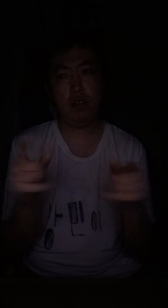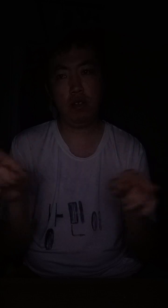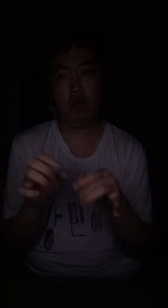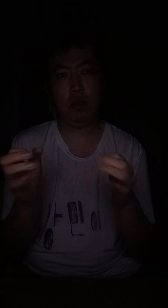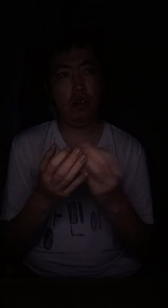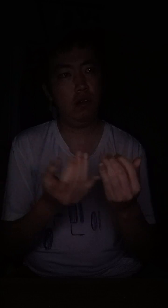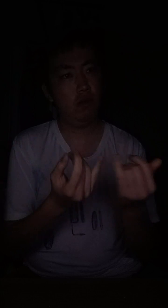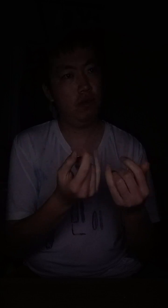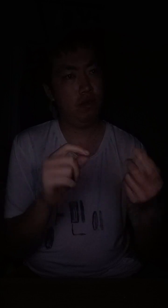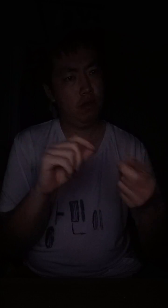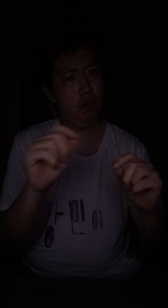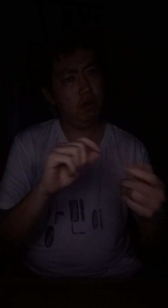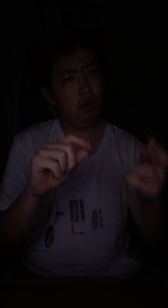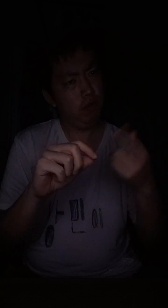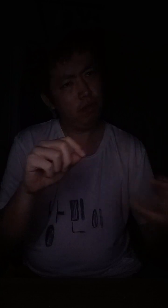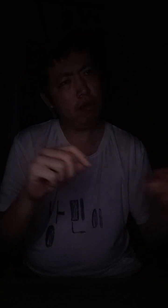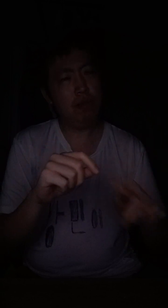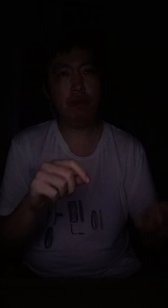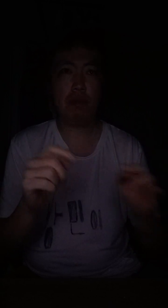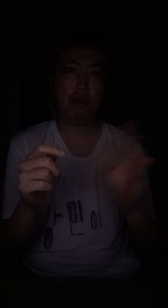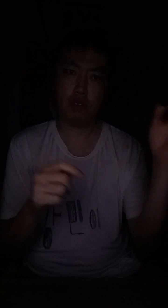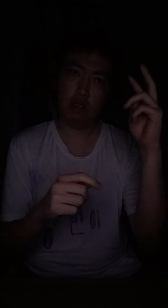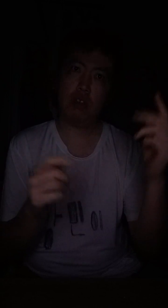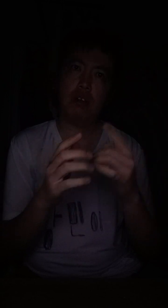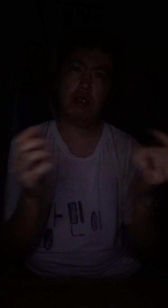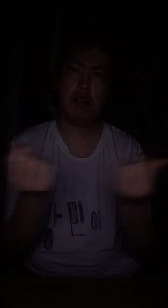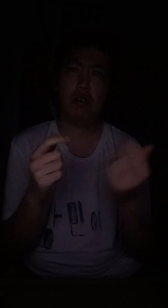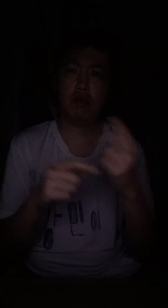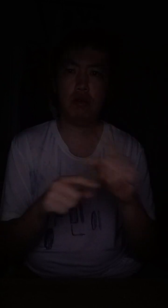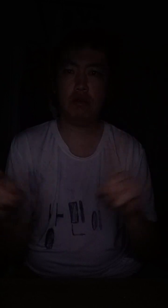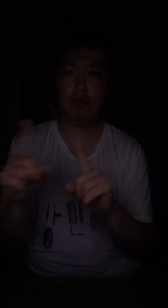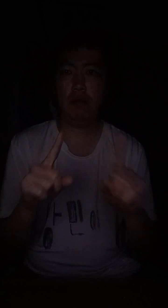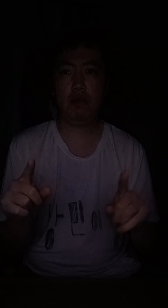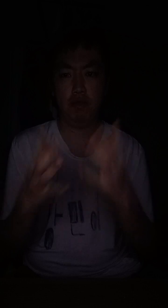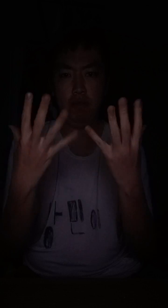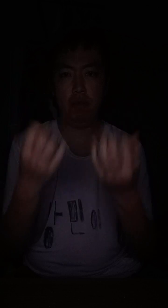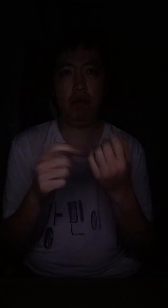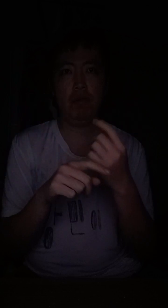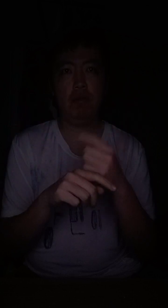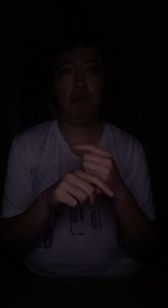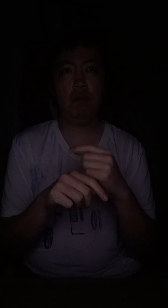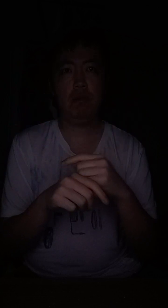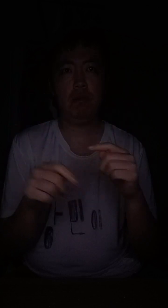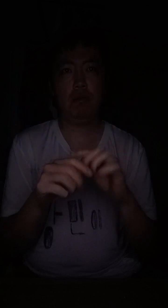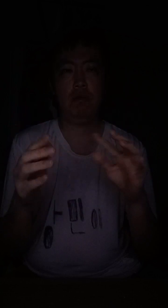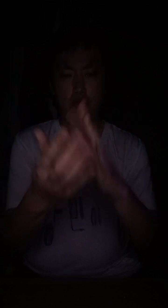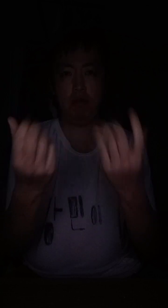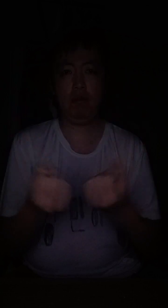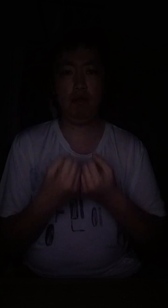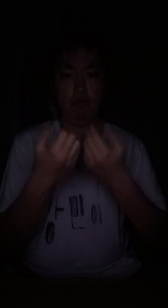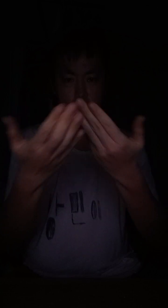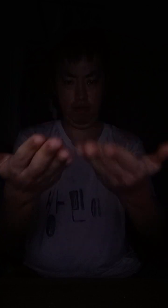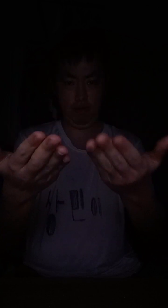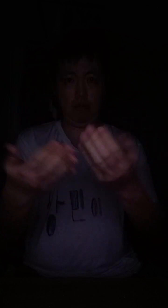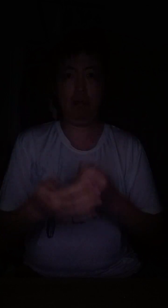쓰는데도 잠금 장치가 고장난 위험하고 또 민망한 화장실이 너무 많다는 겁니다. 김혜미 기자가 현장 취재했습니다.